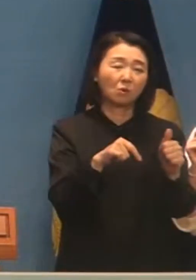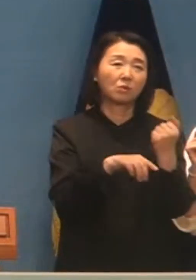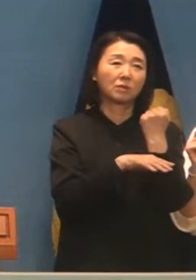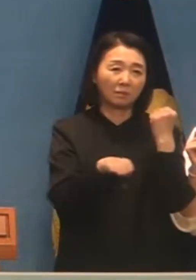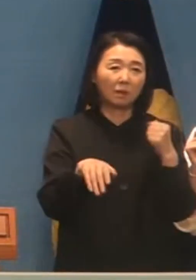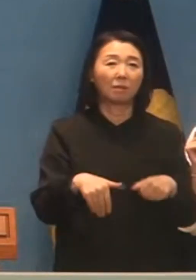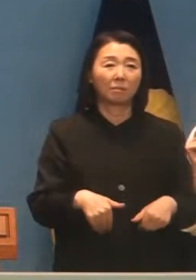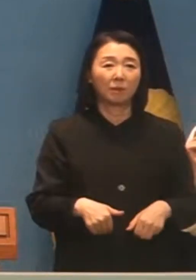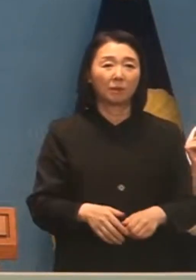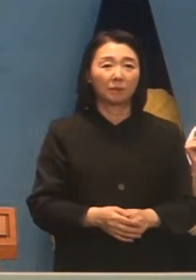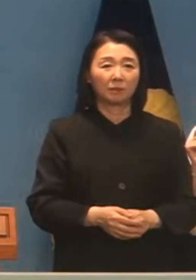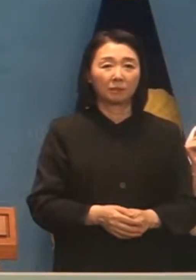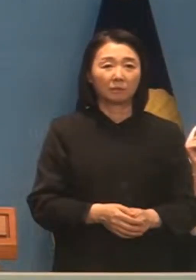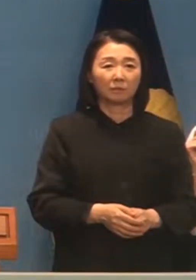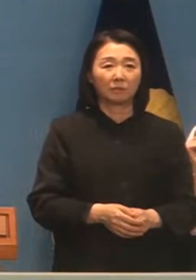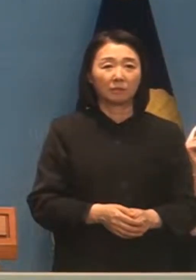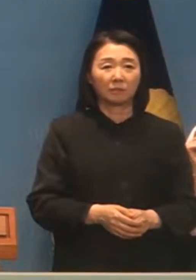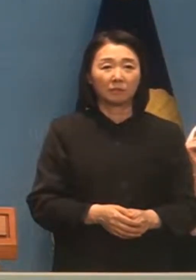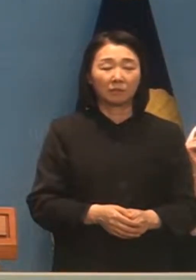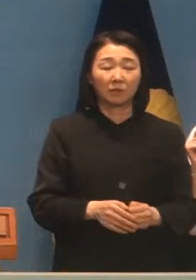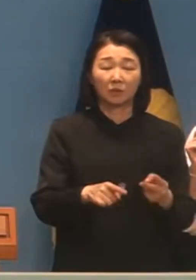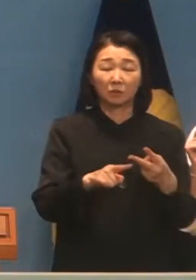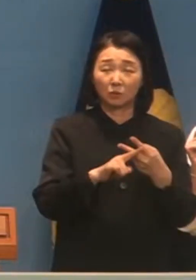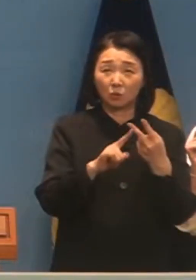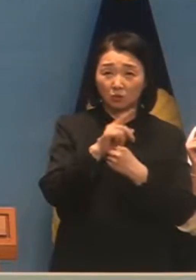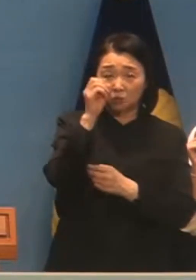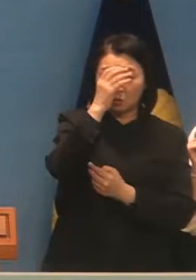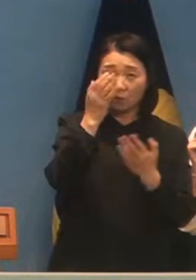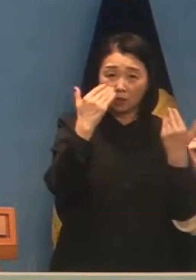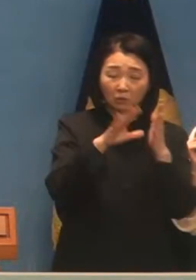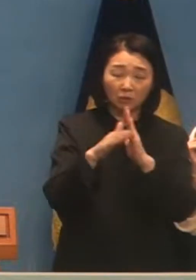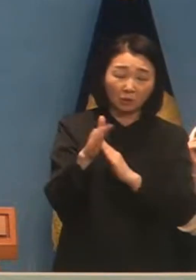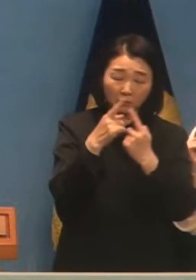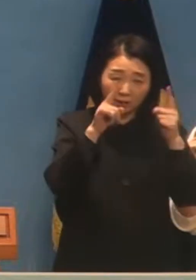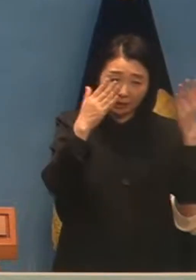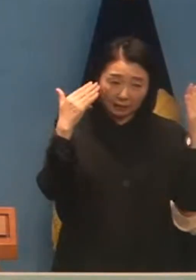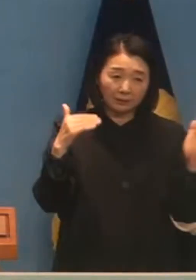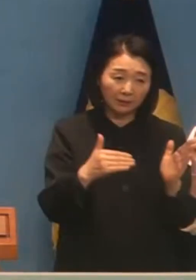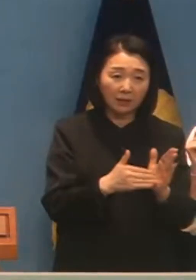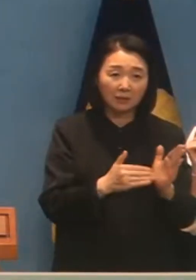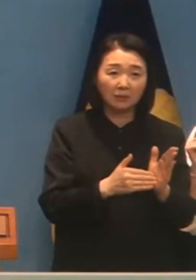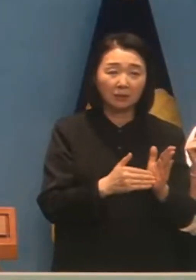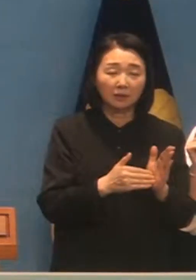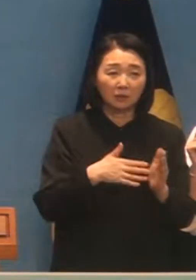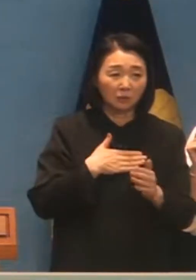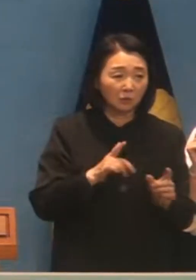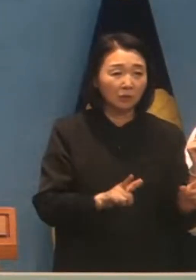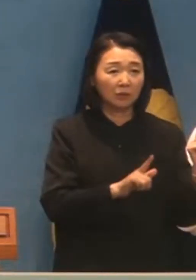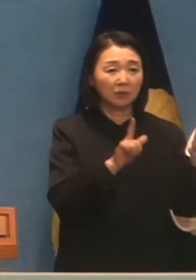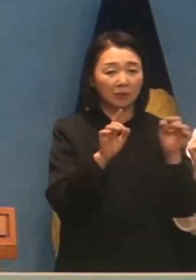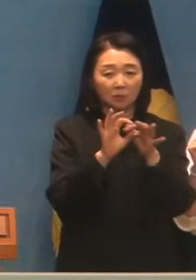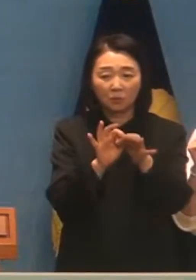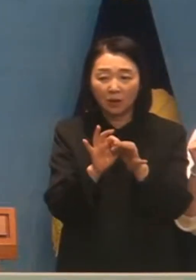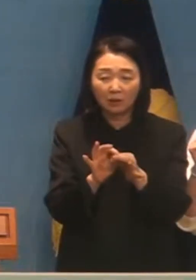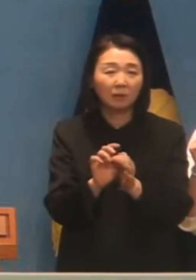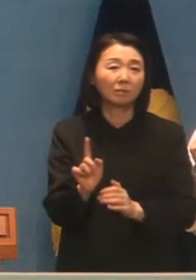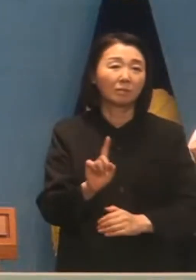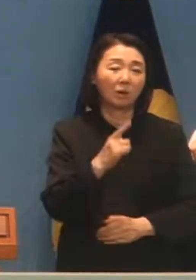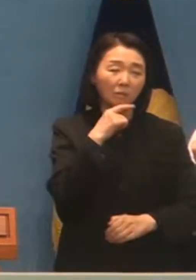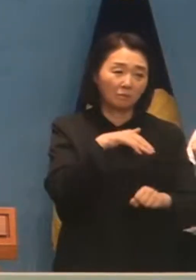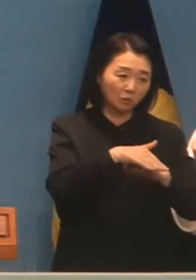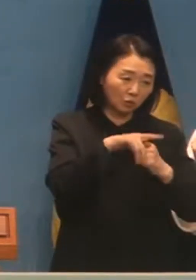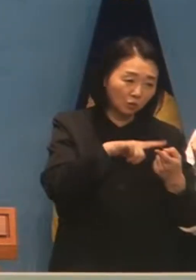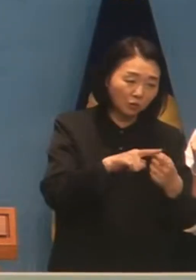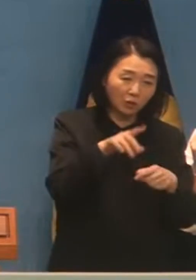기반이 필요합니다. 초, 중, 고등학교에서부터 대학까지 우리 삶과 관계의 토대로서